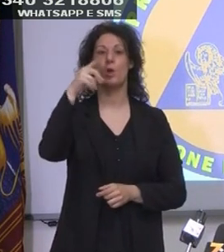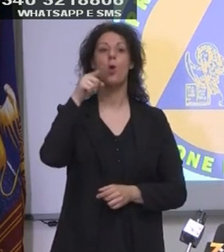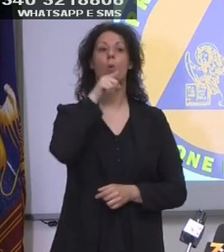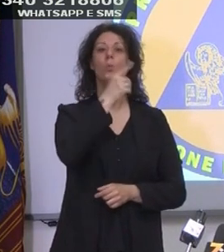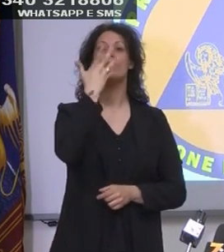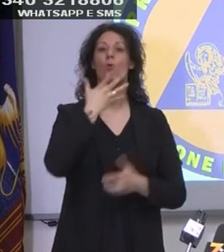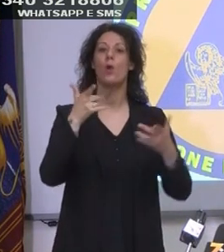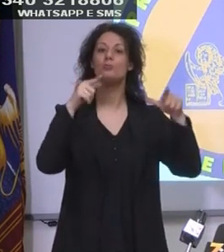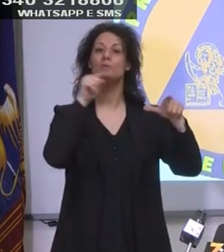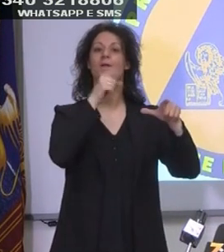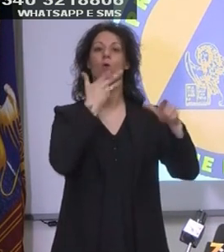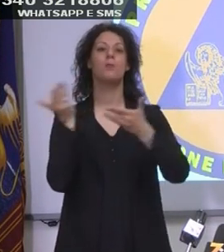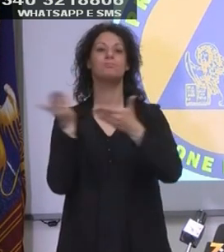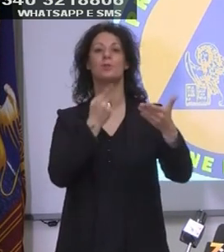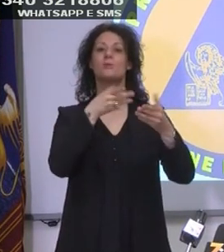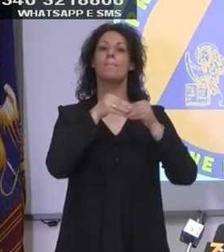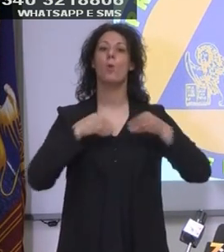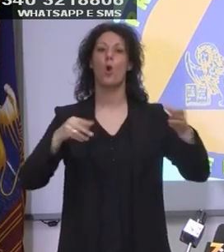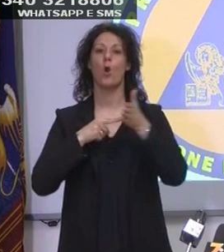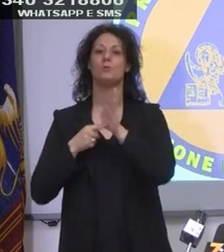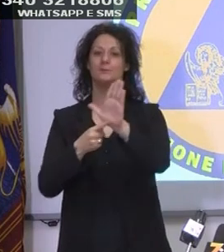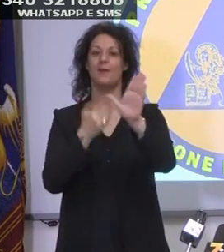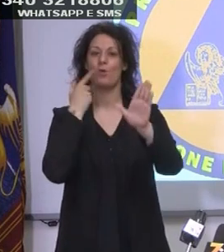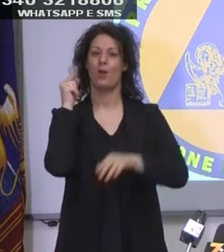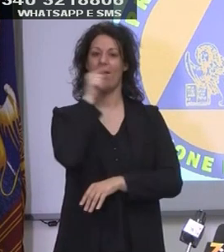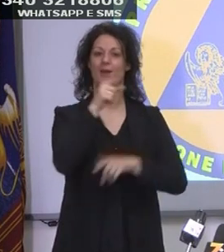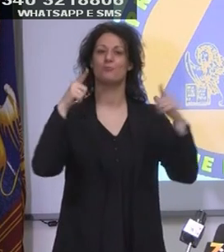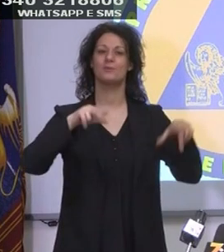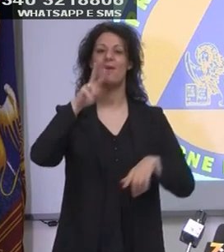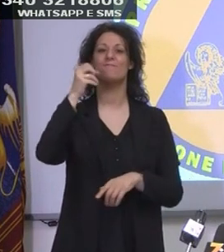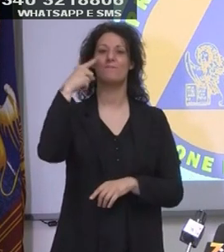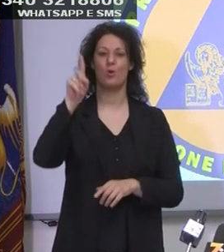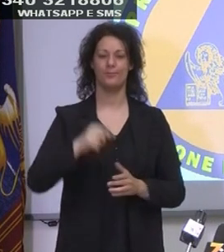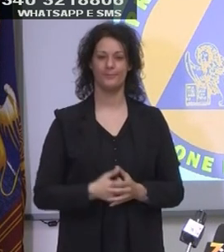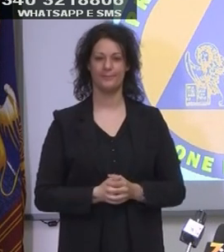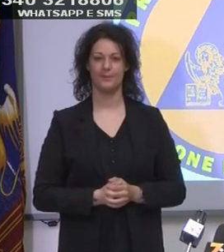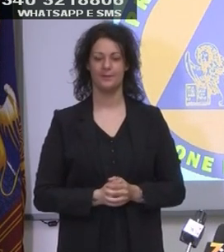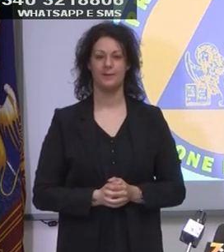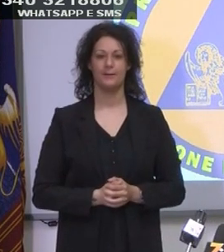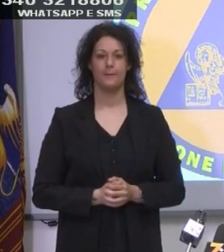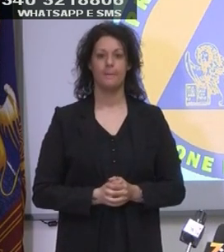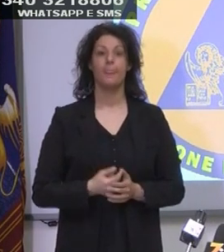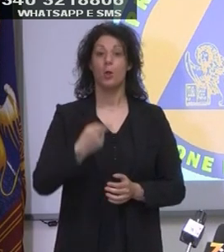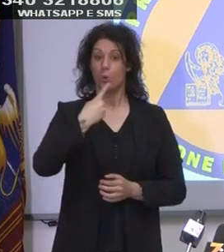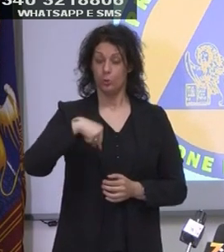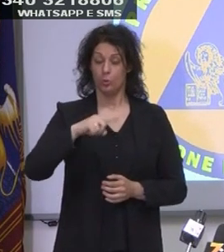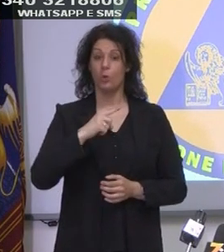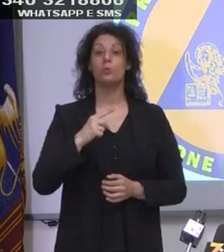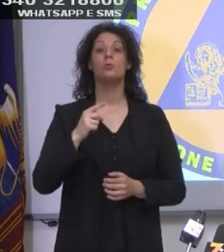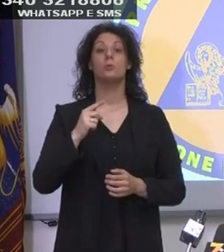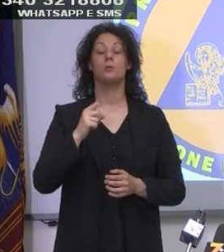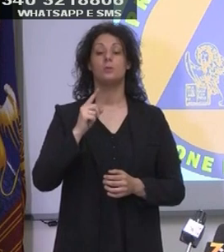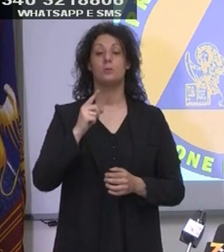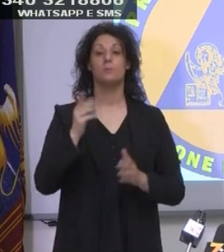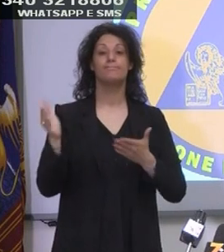mostra, quindi penso che sia il minimo che la mostra debba passare per Vo. Ricordo che noi stiamo anche raccogliendo tutte le foto fatte da